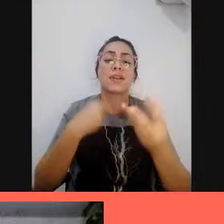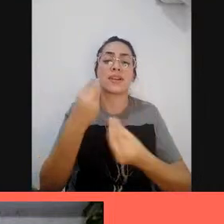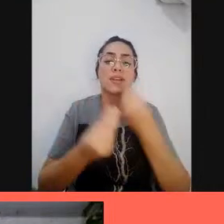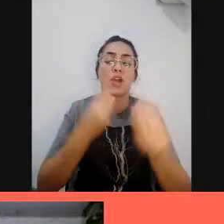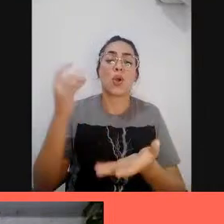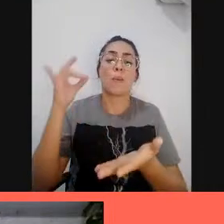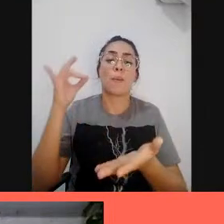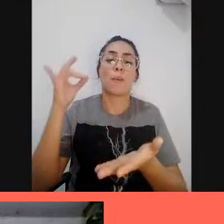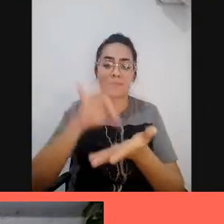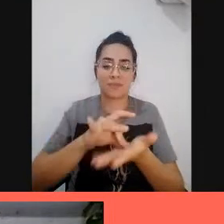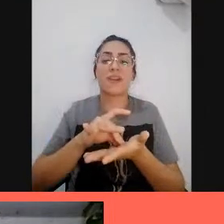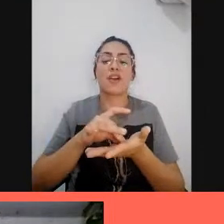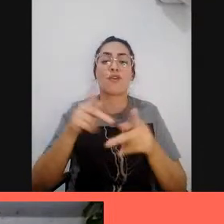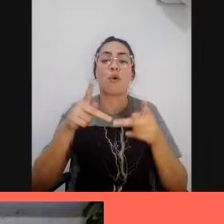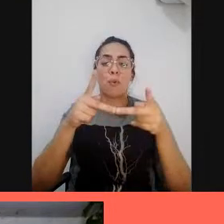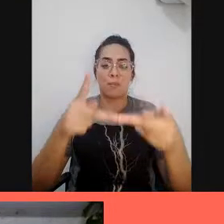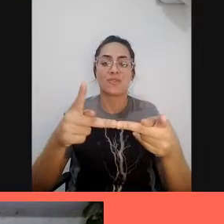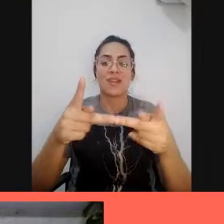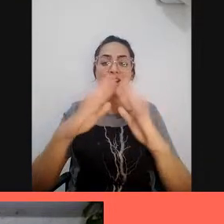Peão.